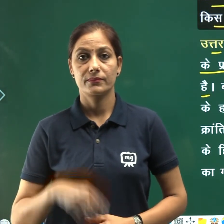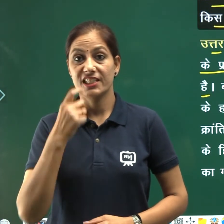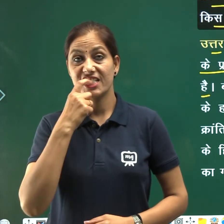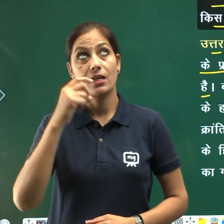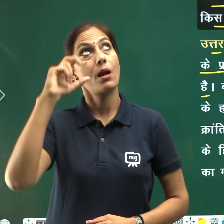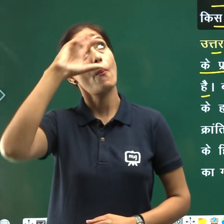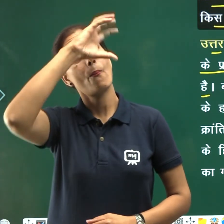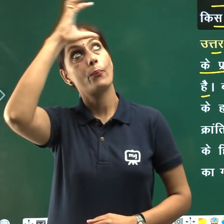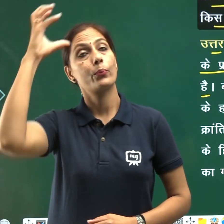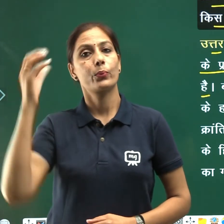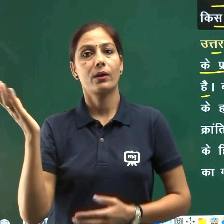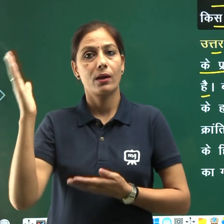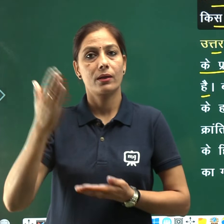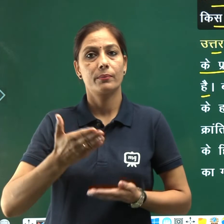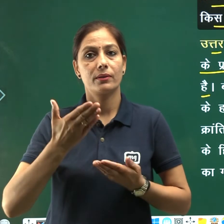बादलों का आगमन